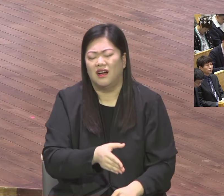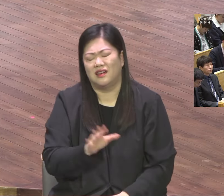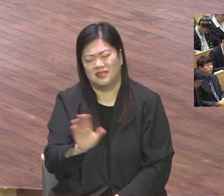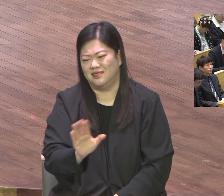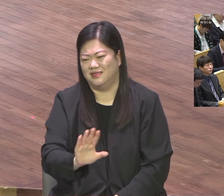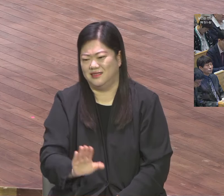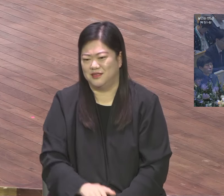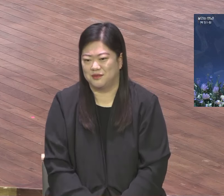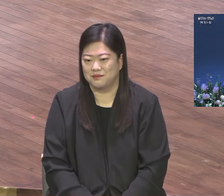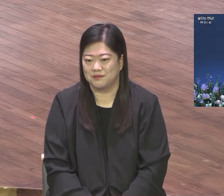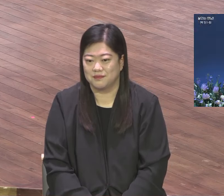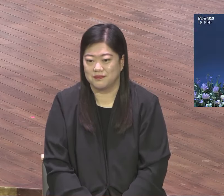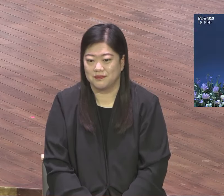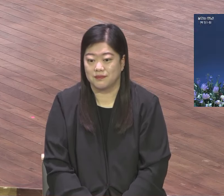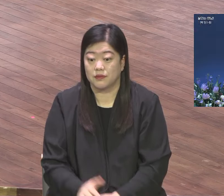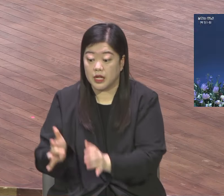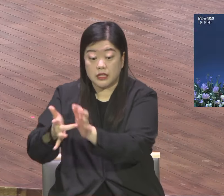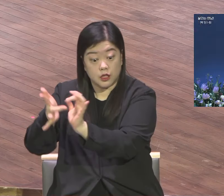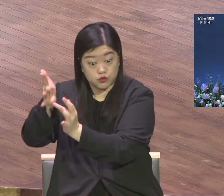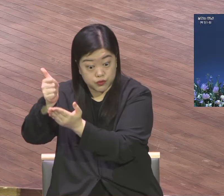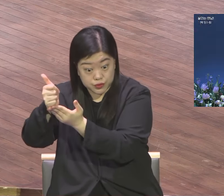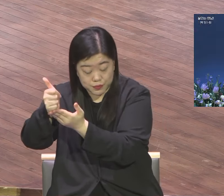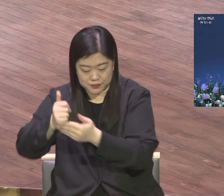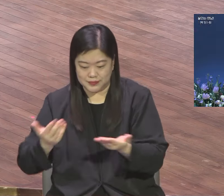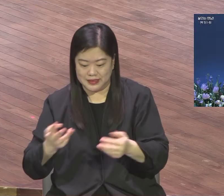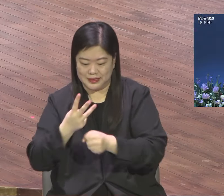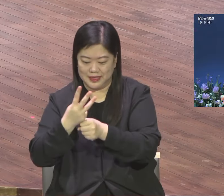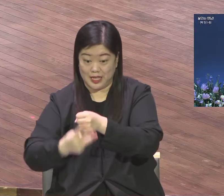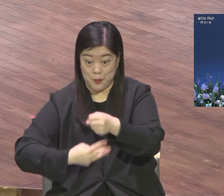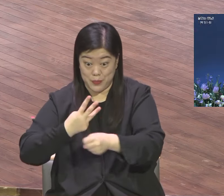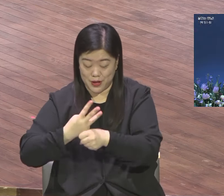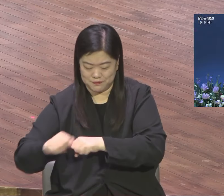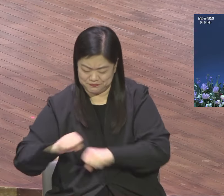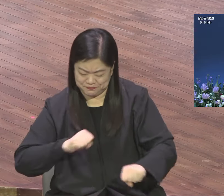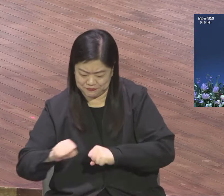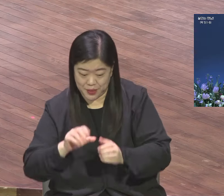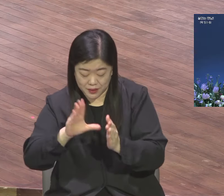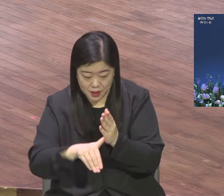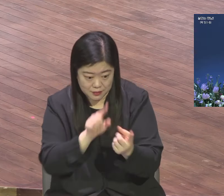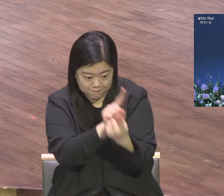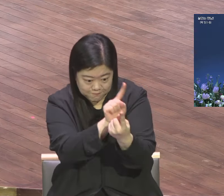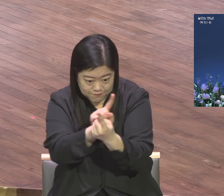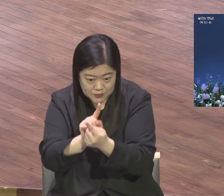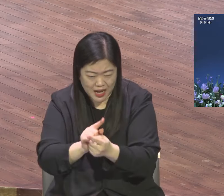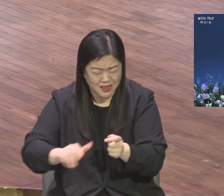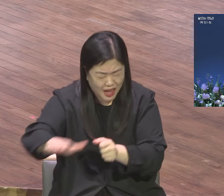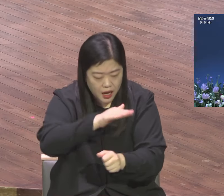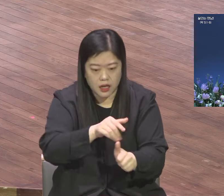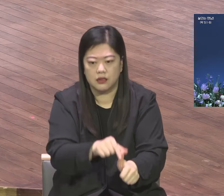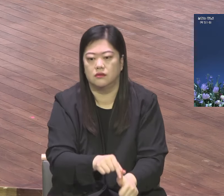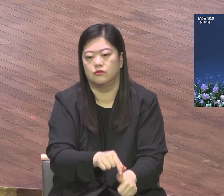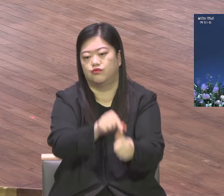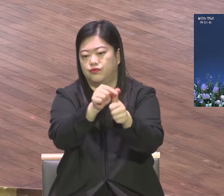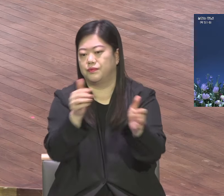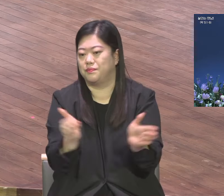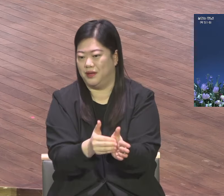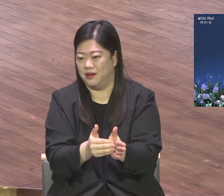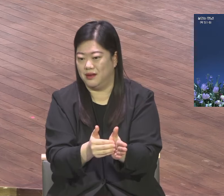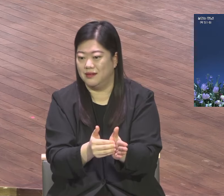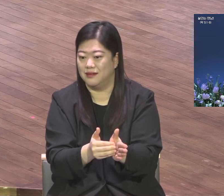보여주신 모든 만남이 뭐냐? 바로 살리는 만남이었습니다. 오늘 본문에도